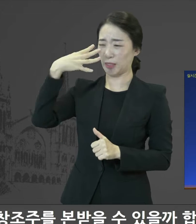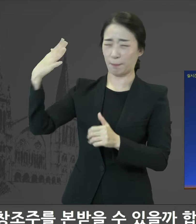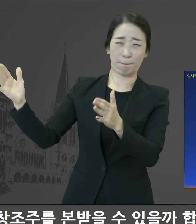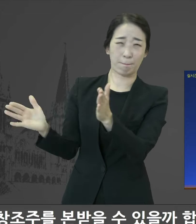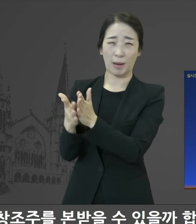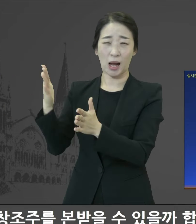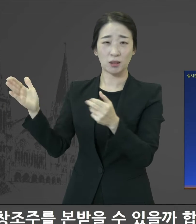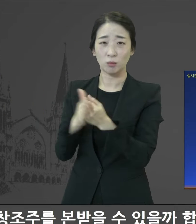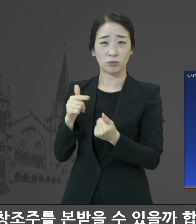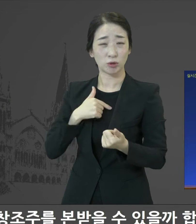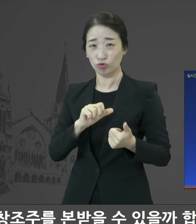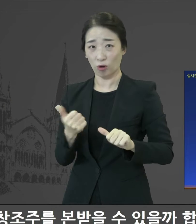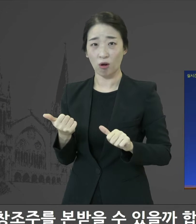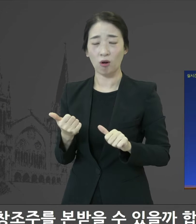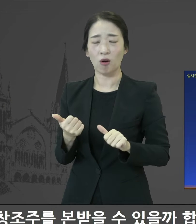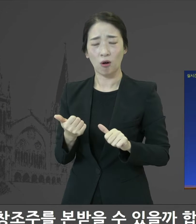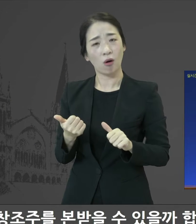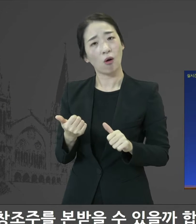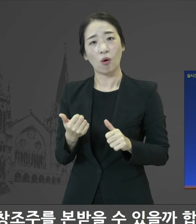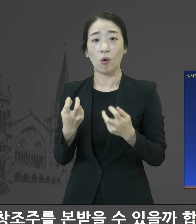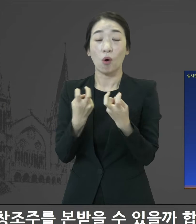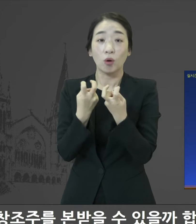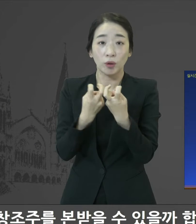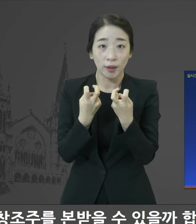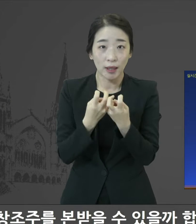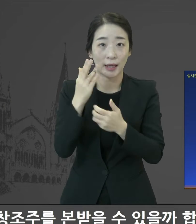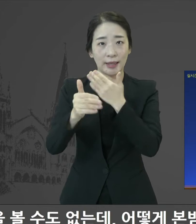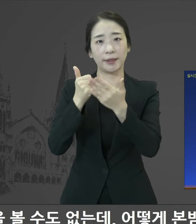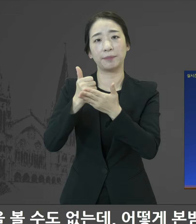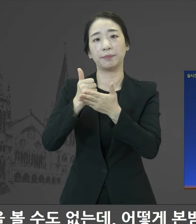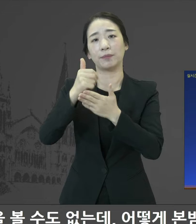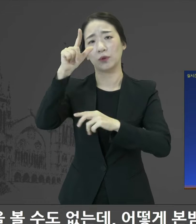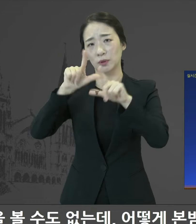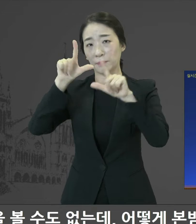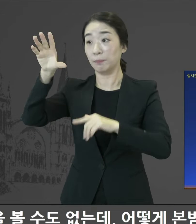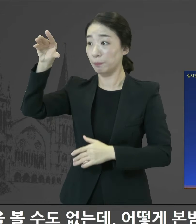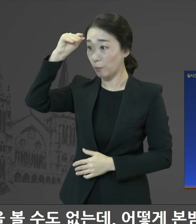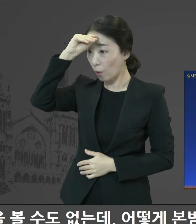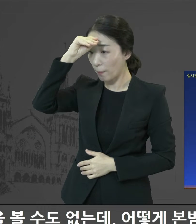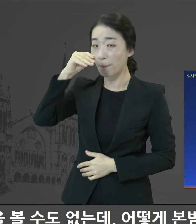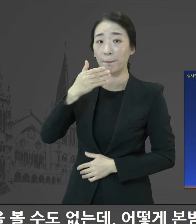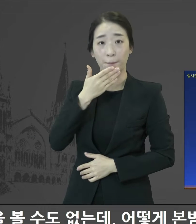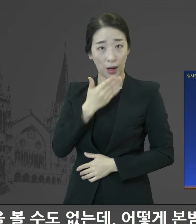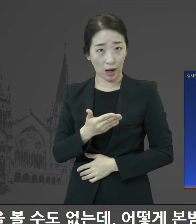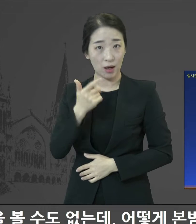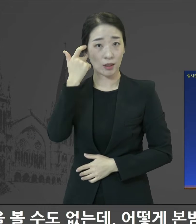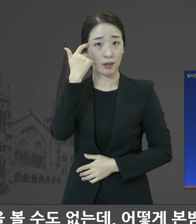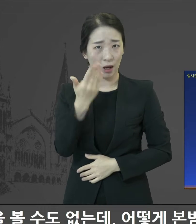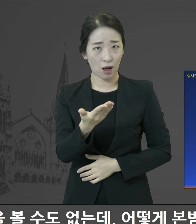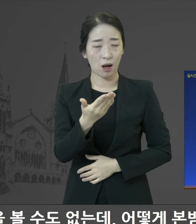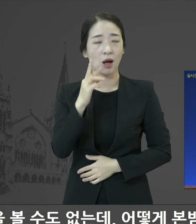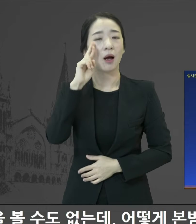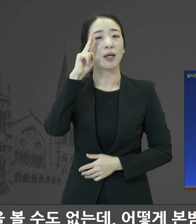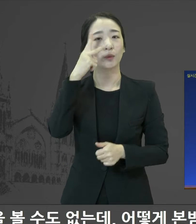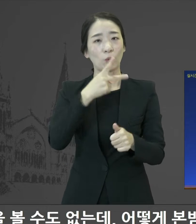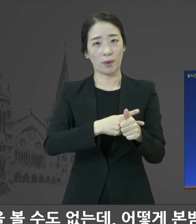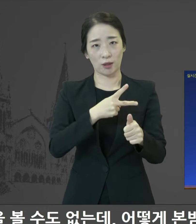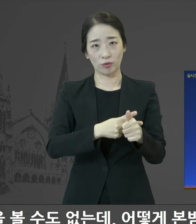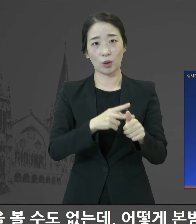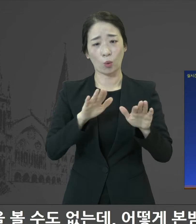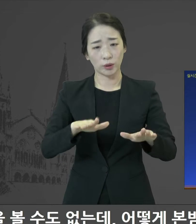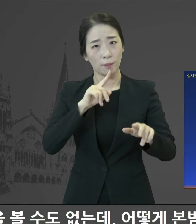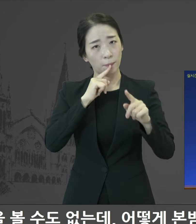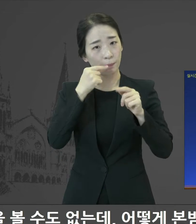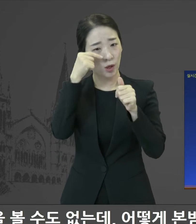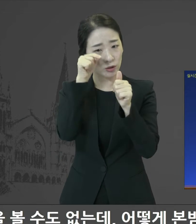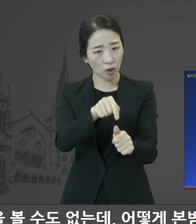수 있을까? 도대체 바울은 오늘 이 첫 번째 명령을 통해서 우리에게 무엇을 요구하는 것일까?